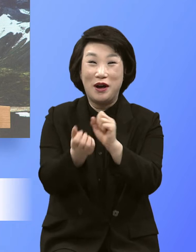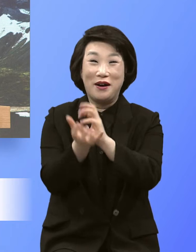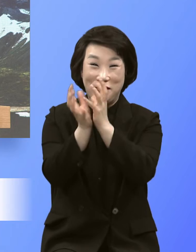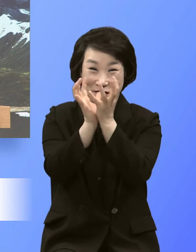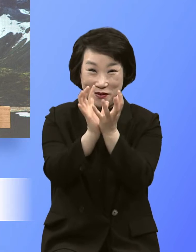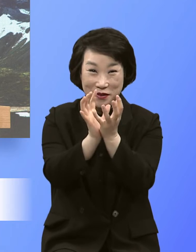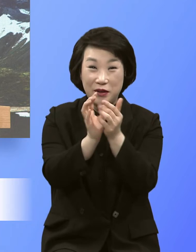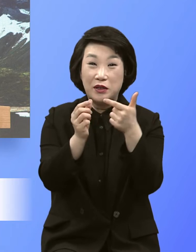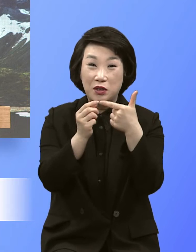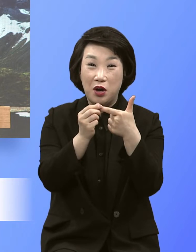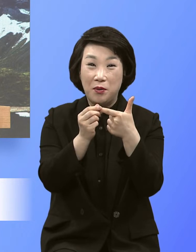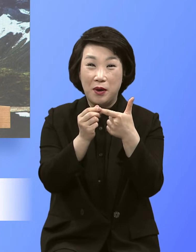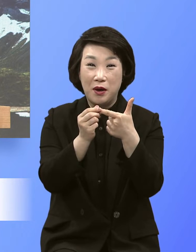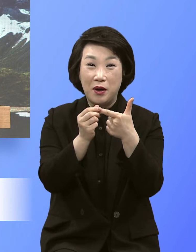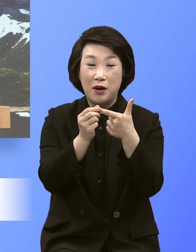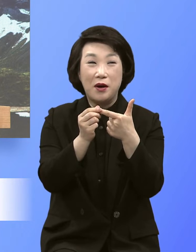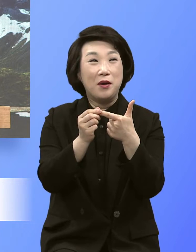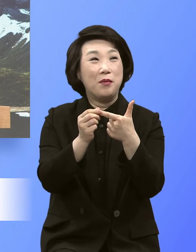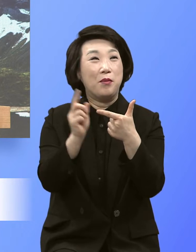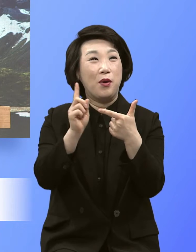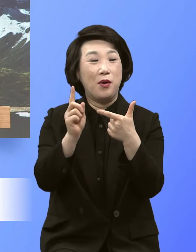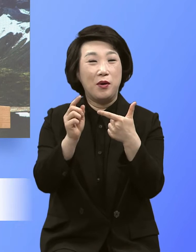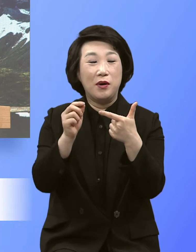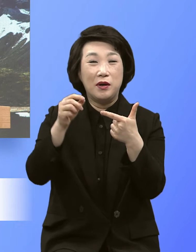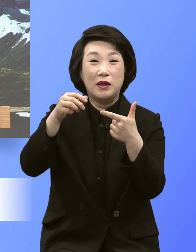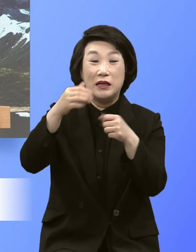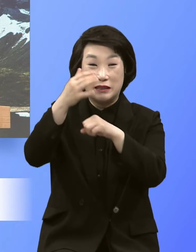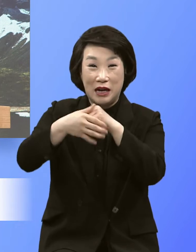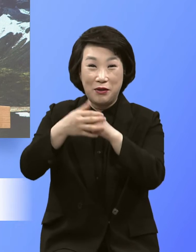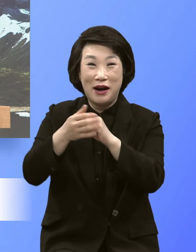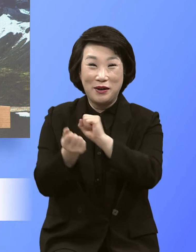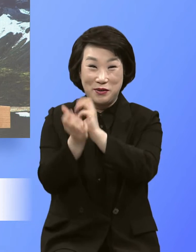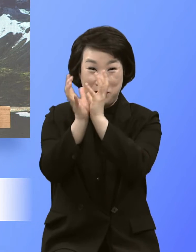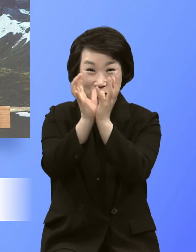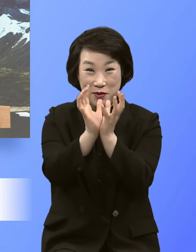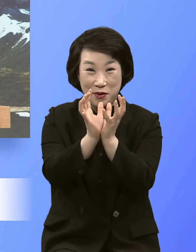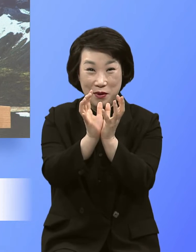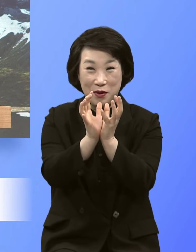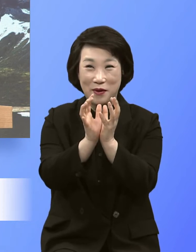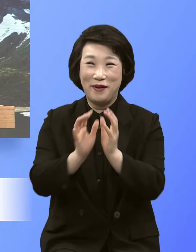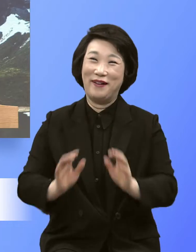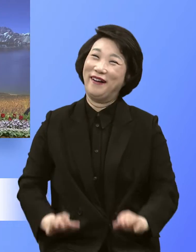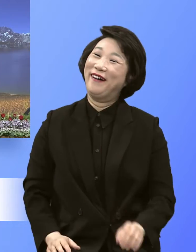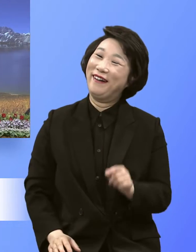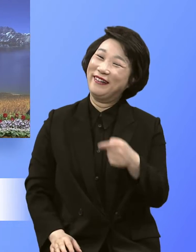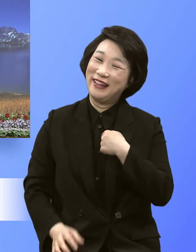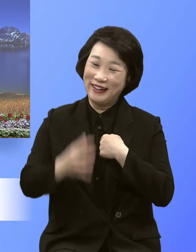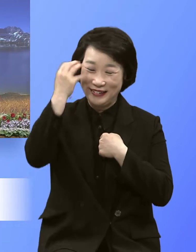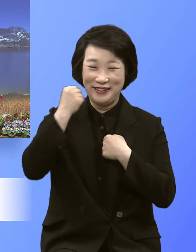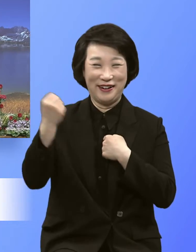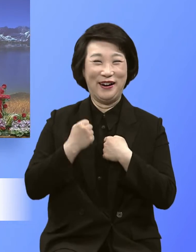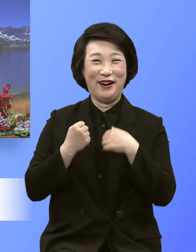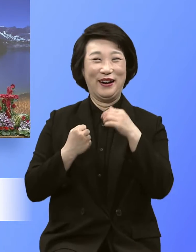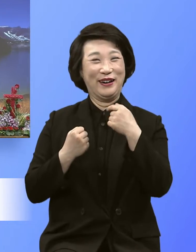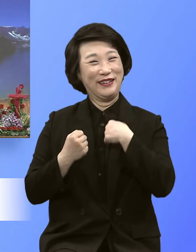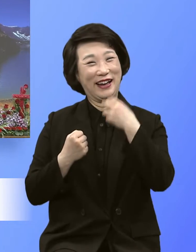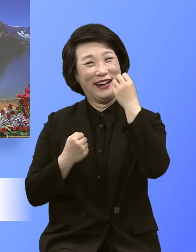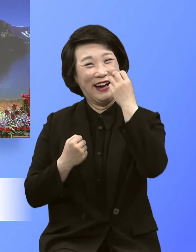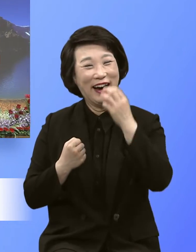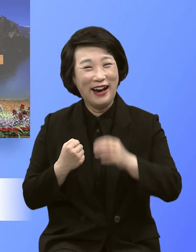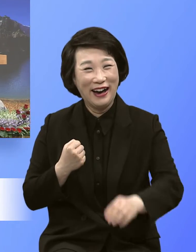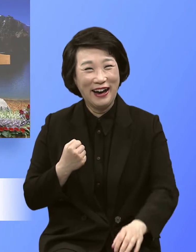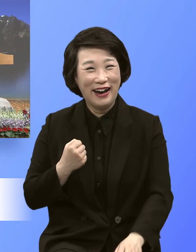피고 여섯 번째 피는 것이 사과나무 꽃이 피고 왜 이렇게 잘하나 모르겠네.